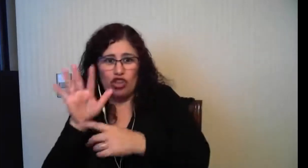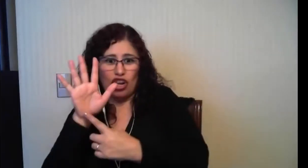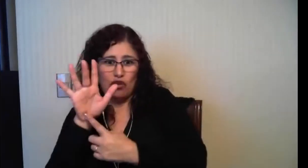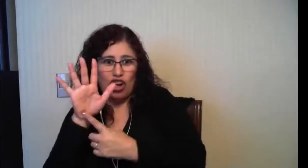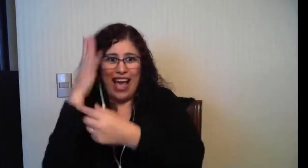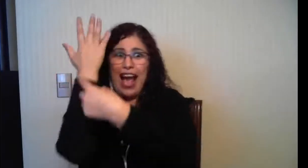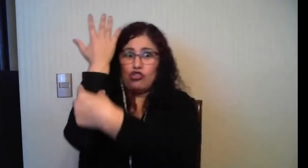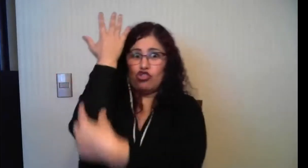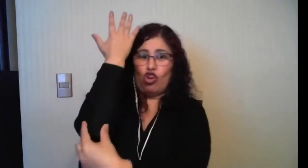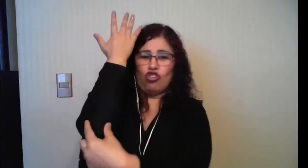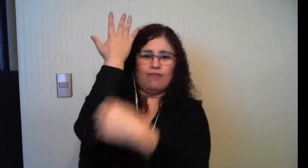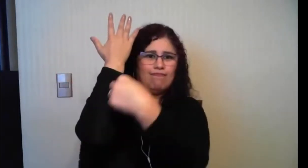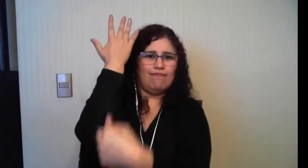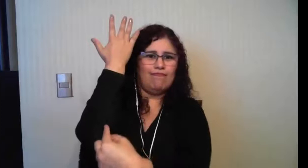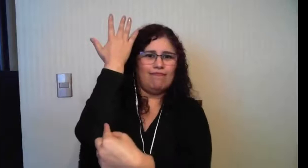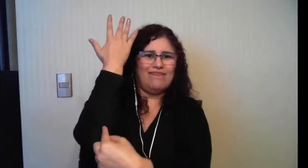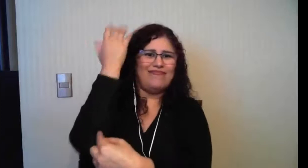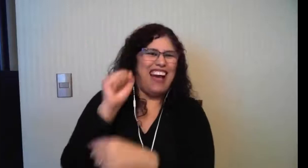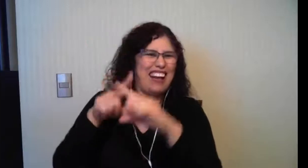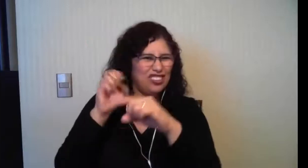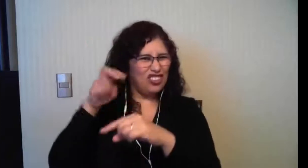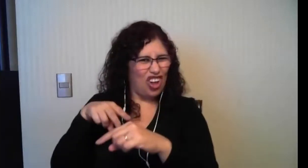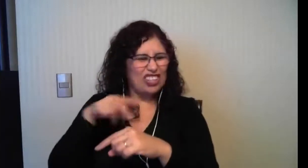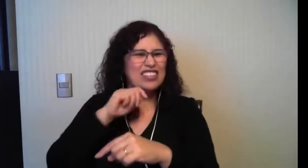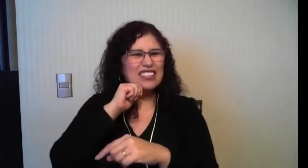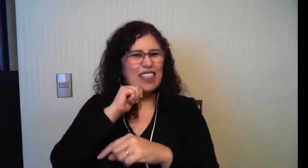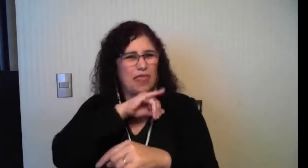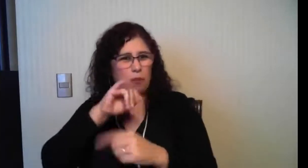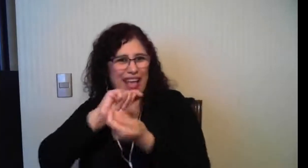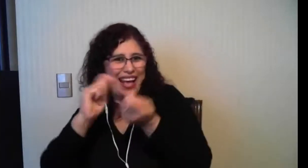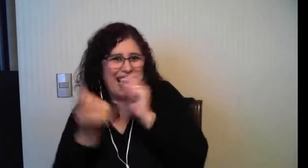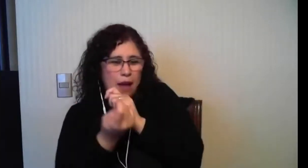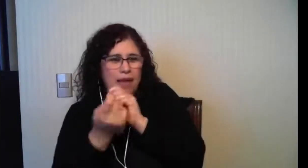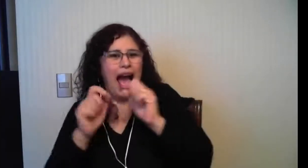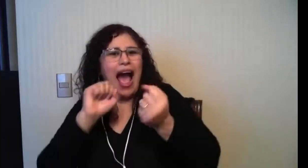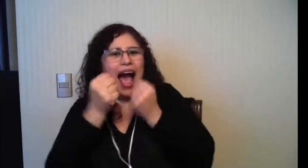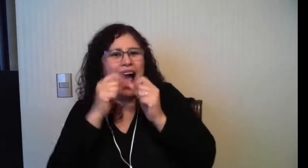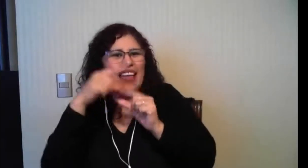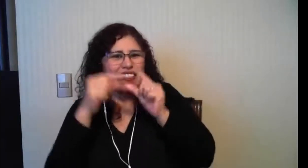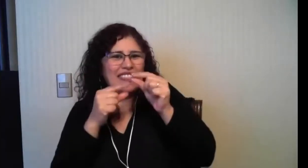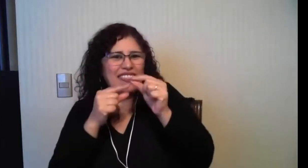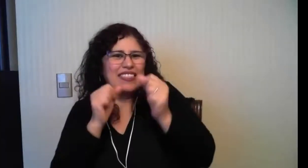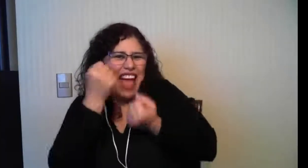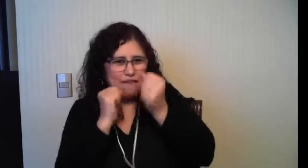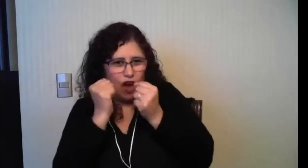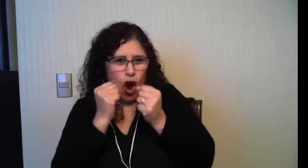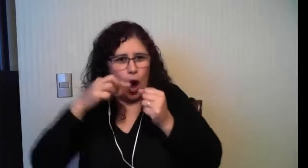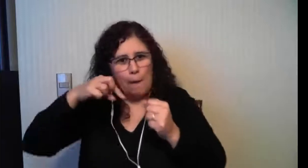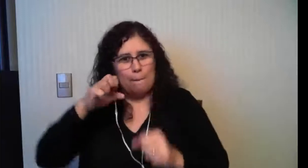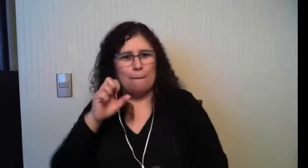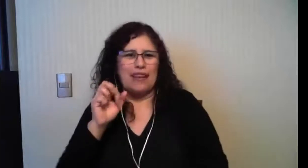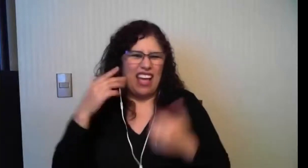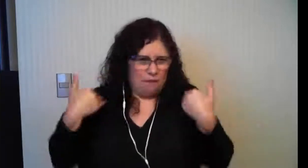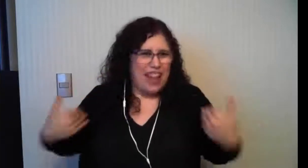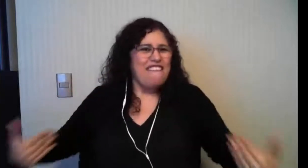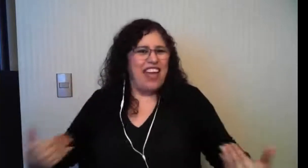formar parte del nervio periférico, ¿ya? ¿Cómo? ¿Lo puedes repetir de nuevo, por favor? Sí,